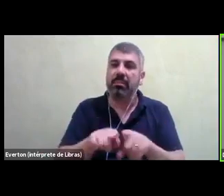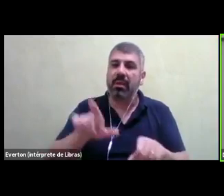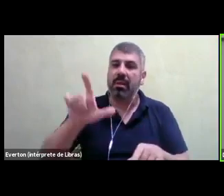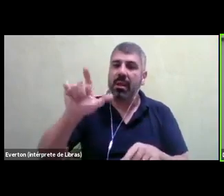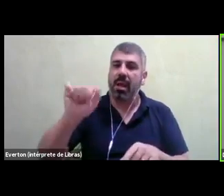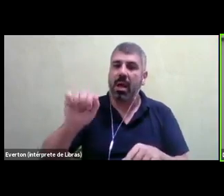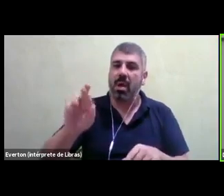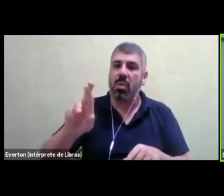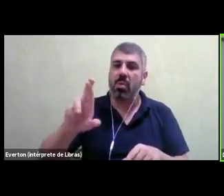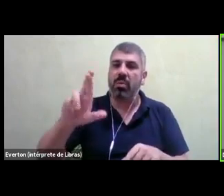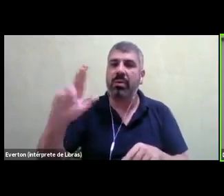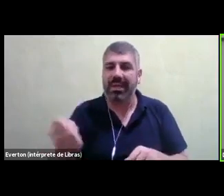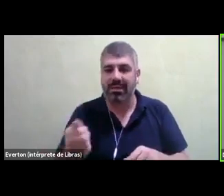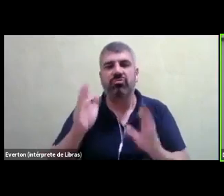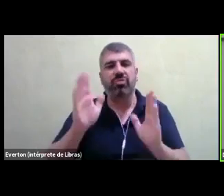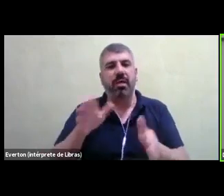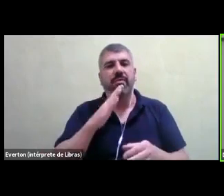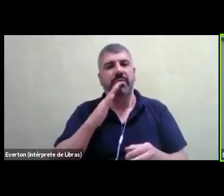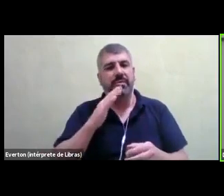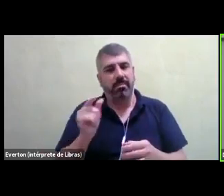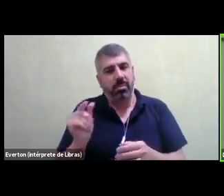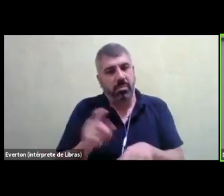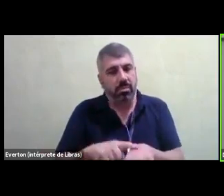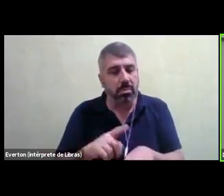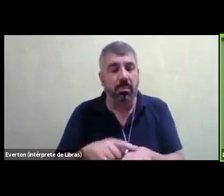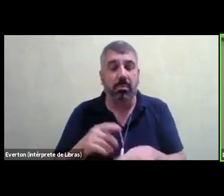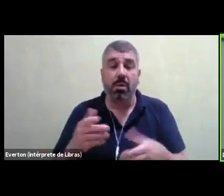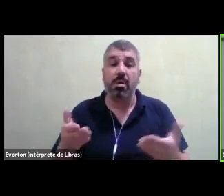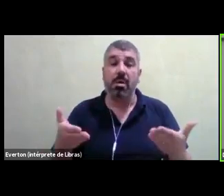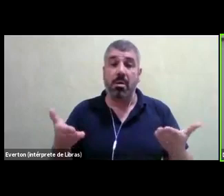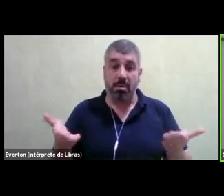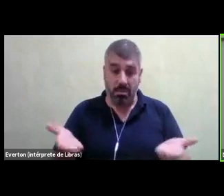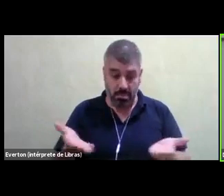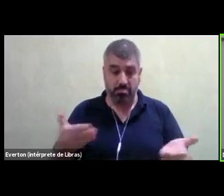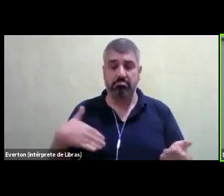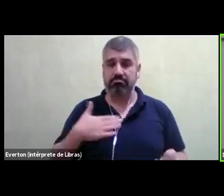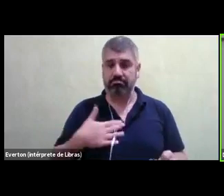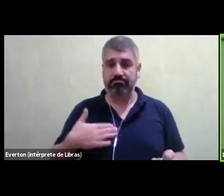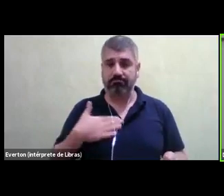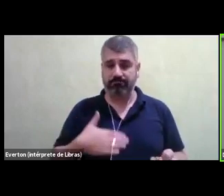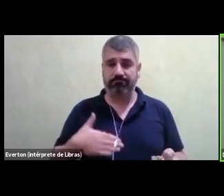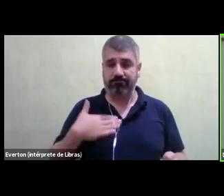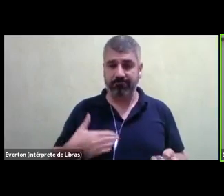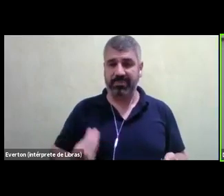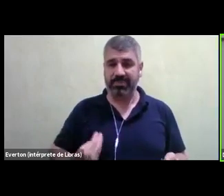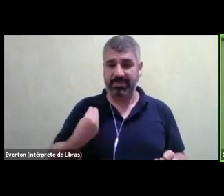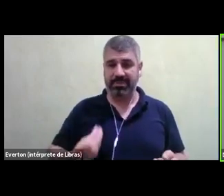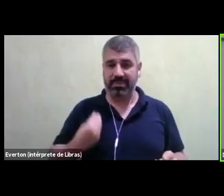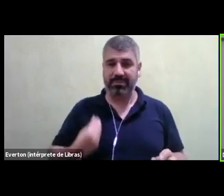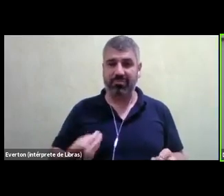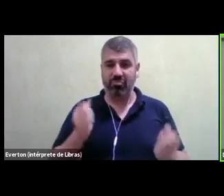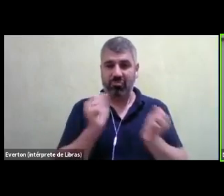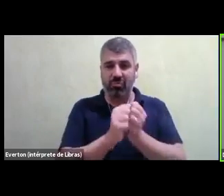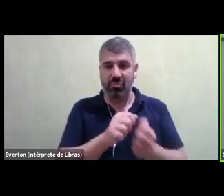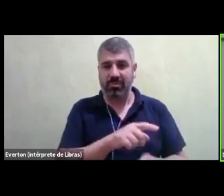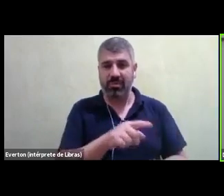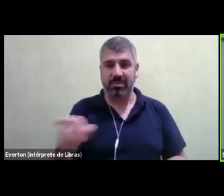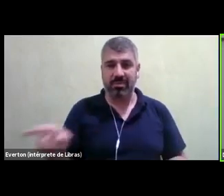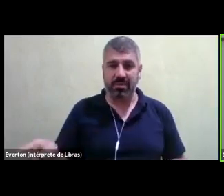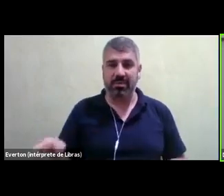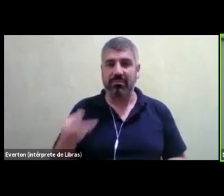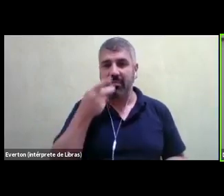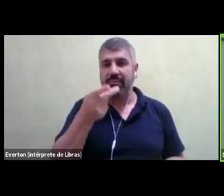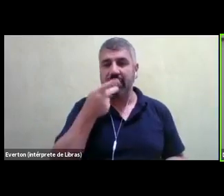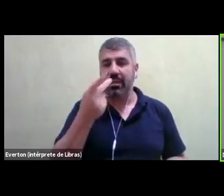conheci agora, né? É um prazer estar aqui com vocês e eu vou falar um